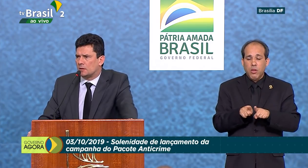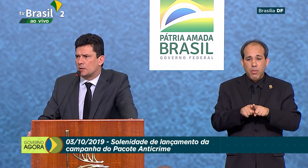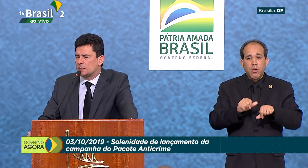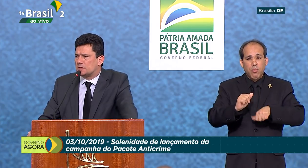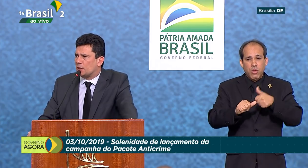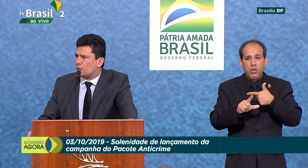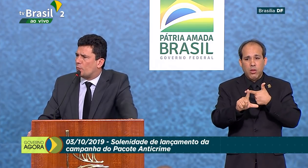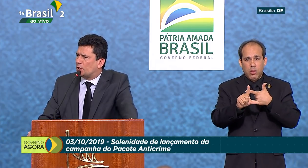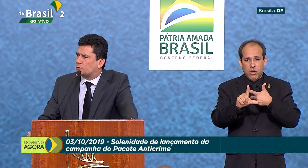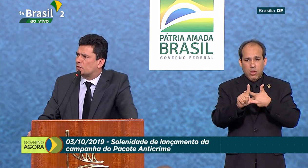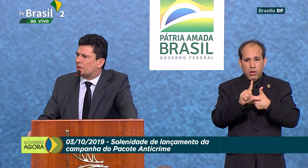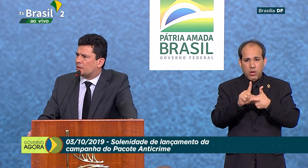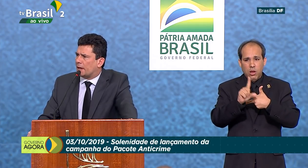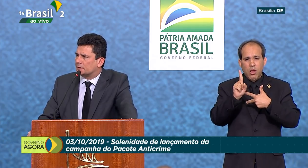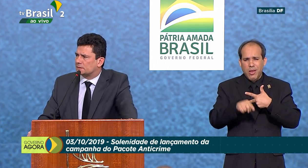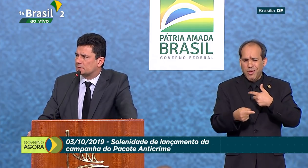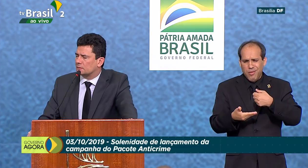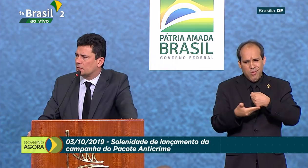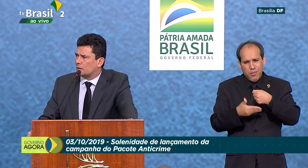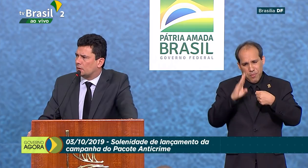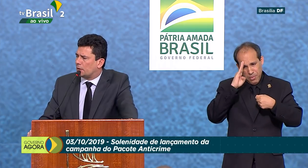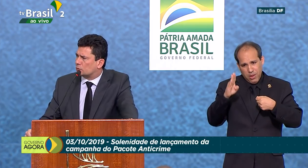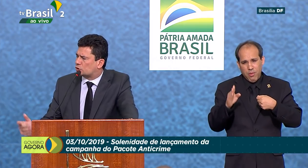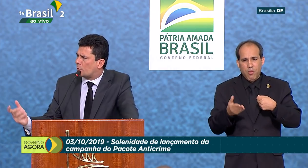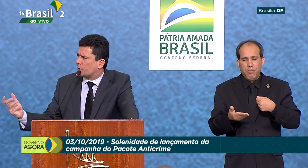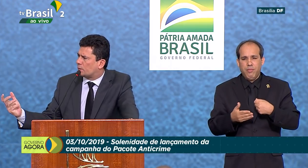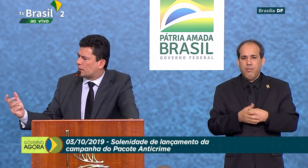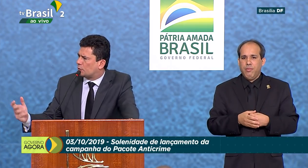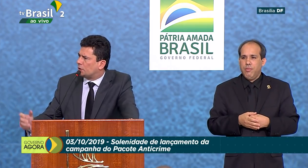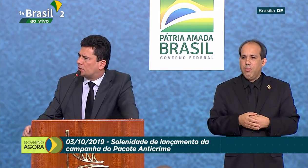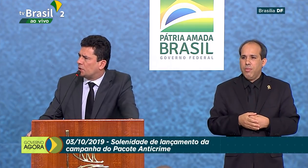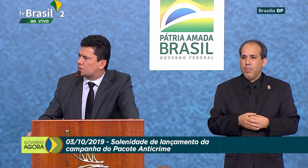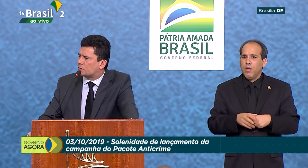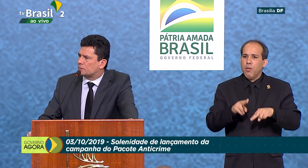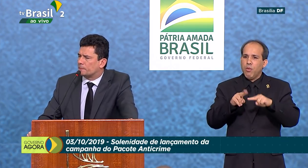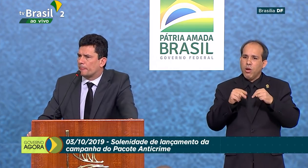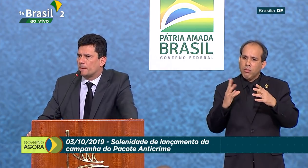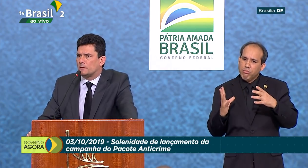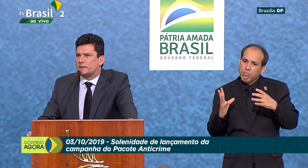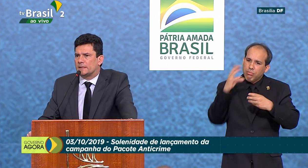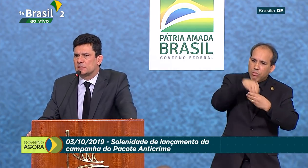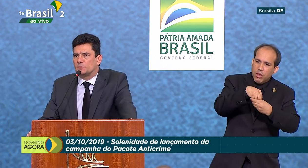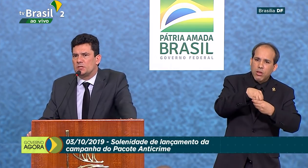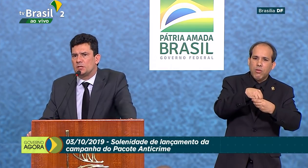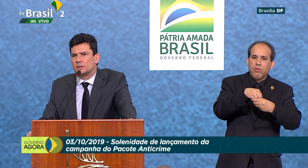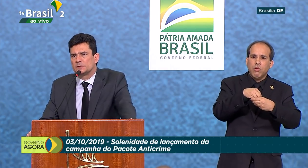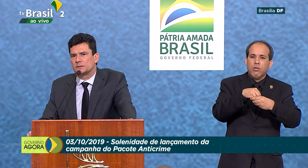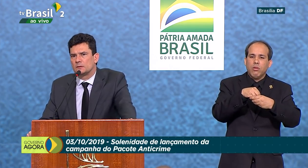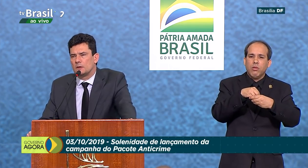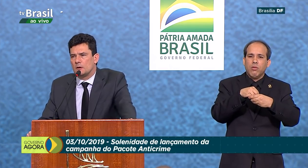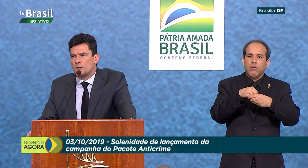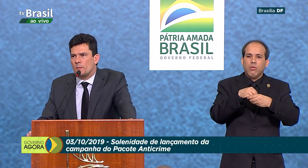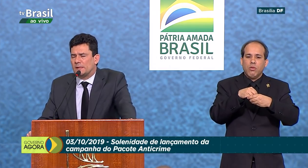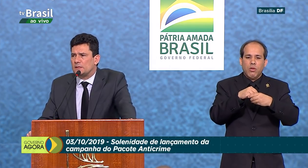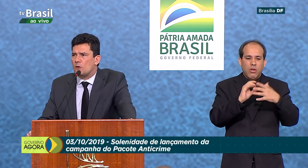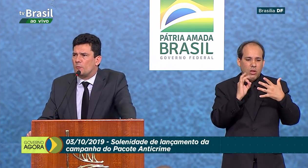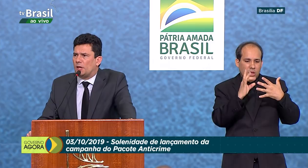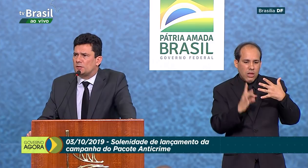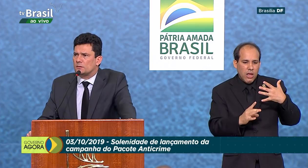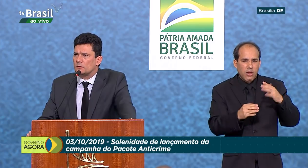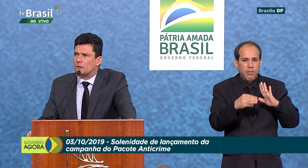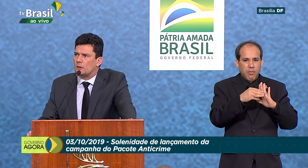legislativas são igualmente fundamentais. Não só pelo valor intrínseco dessas medidas,